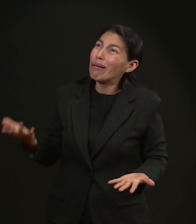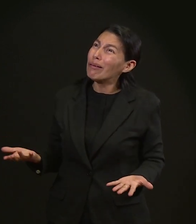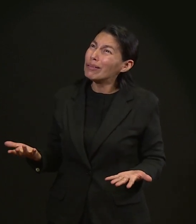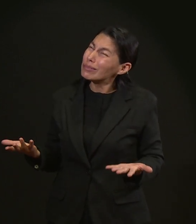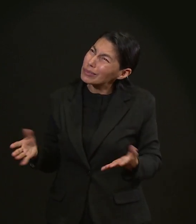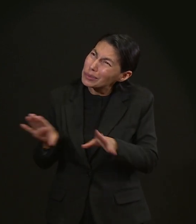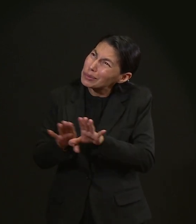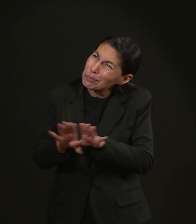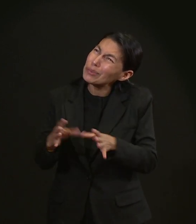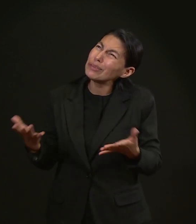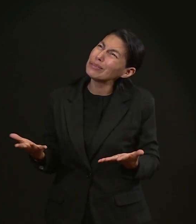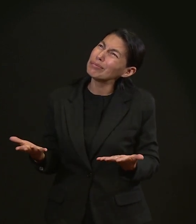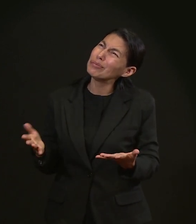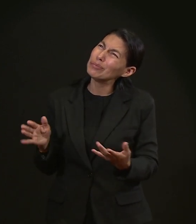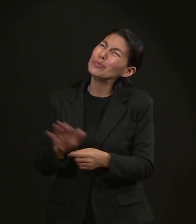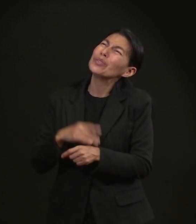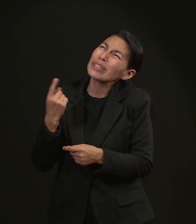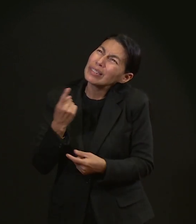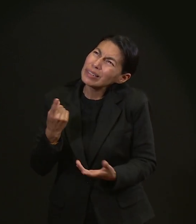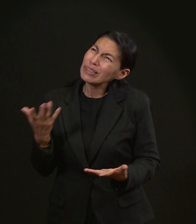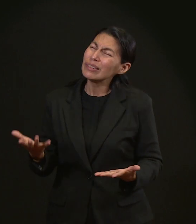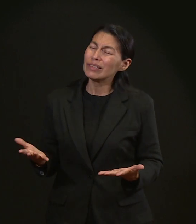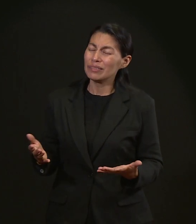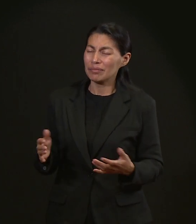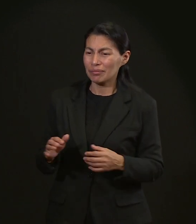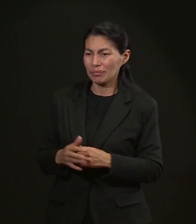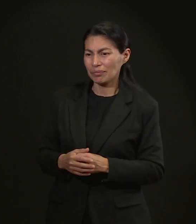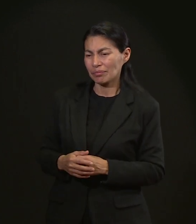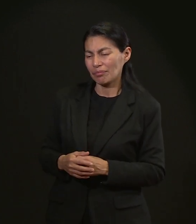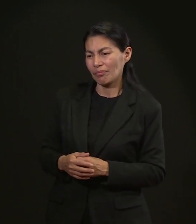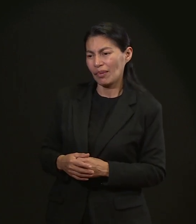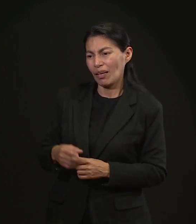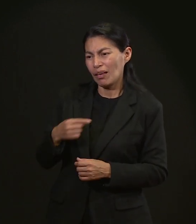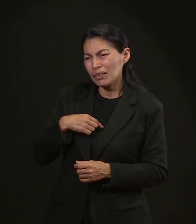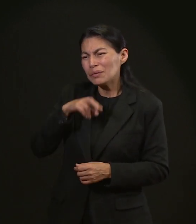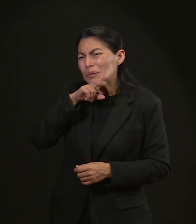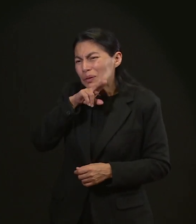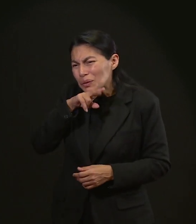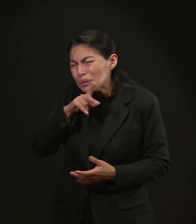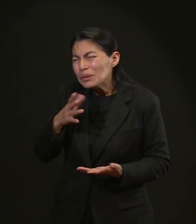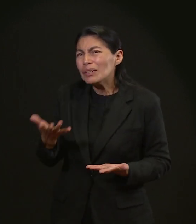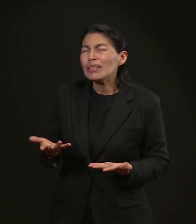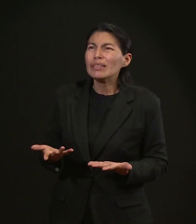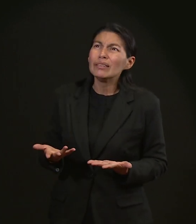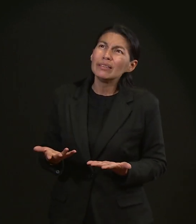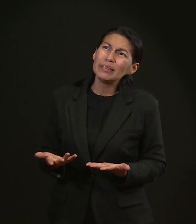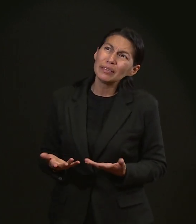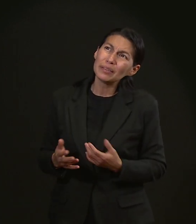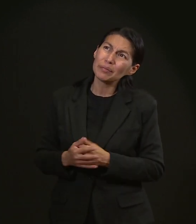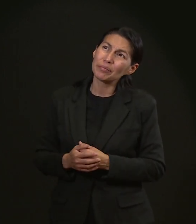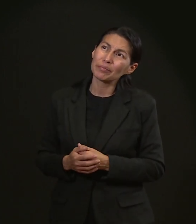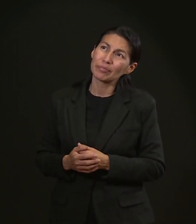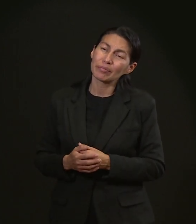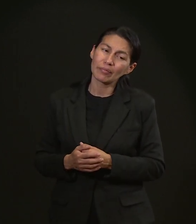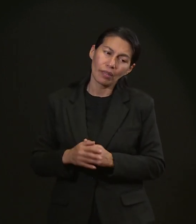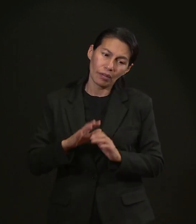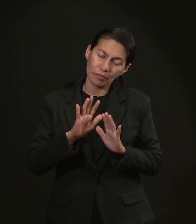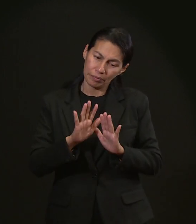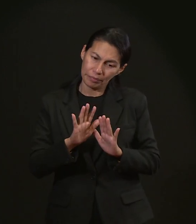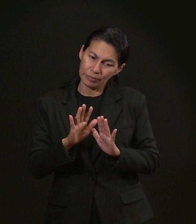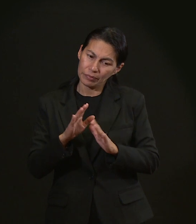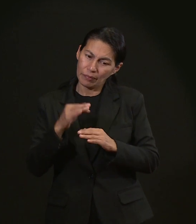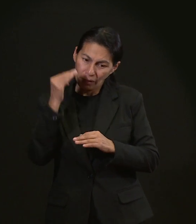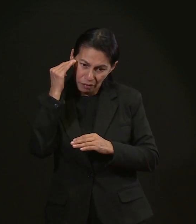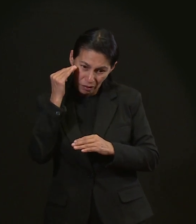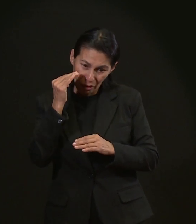de la misma que yo verdad entonces pues yo me preocupaba y de hecho yo le